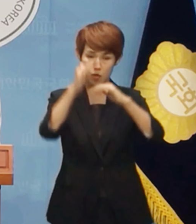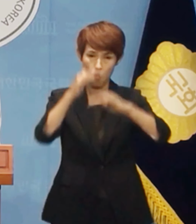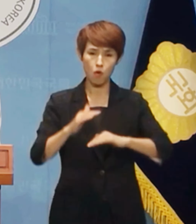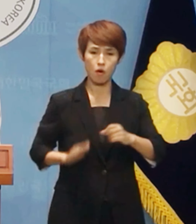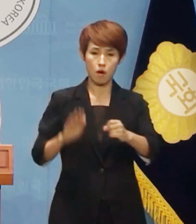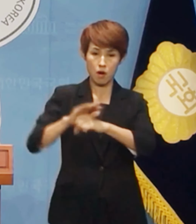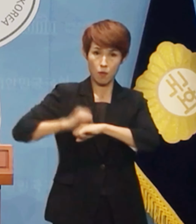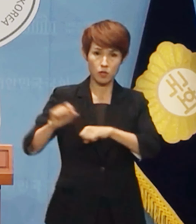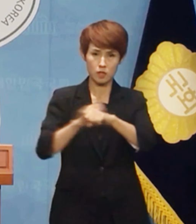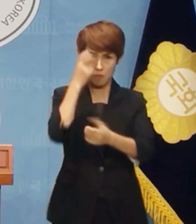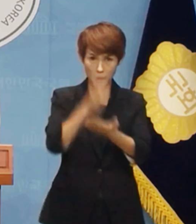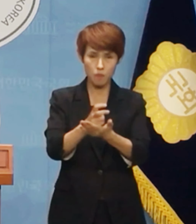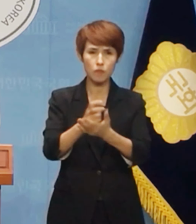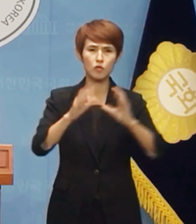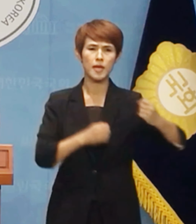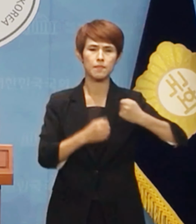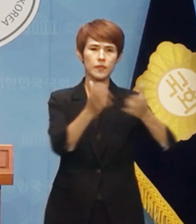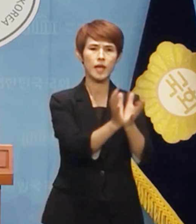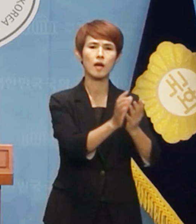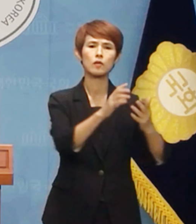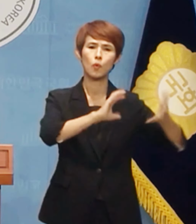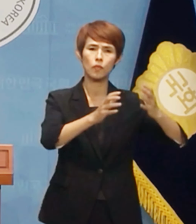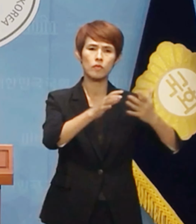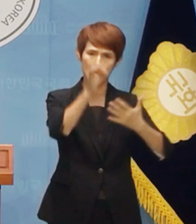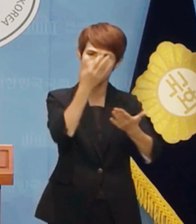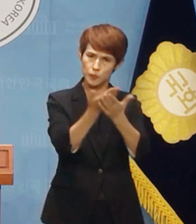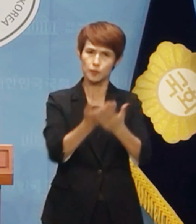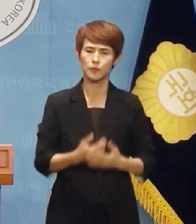특검법을 국민의 힘 당론으로 발휘해보세요